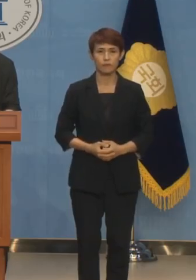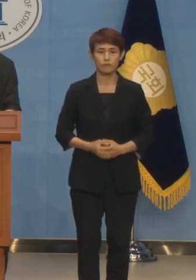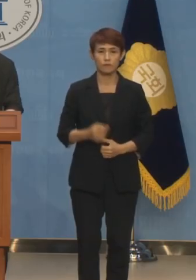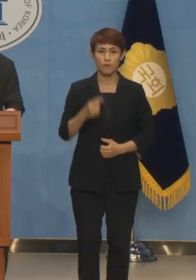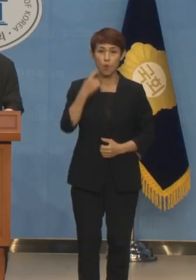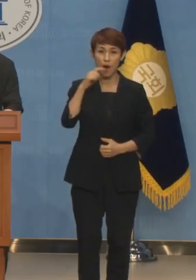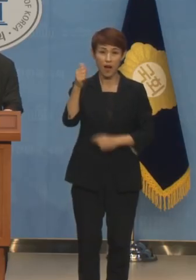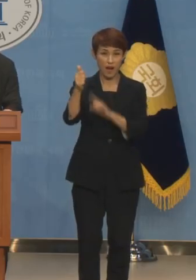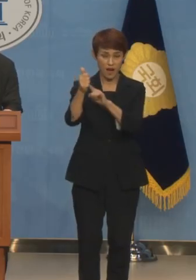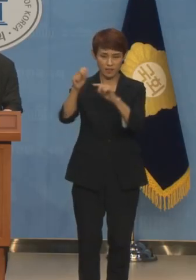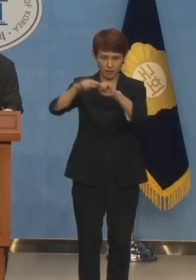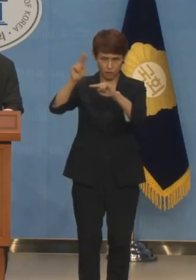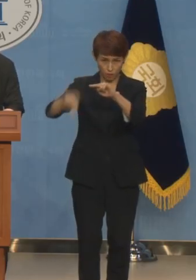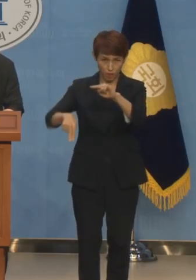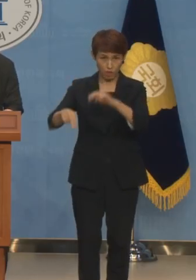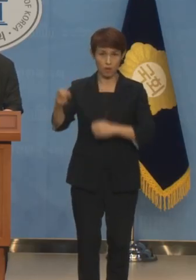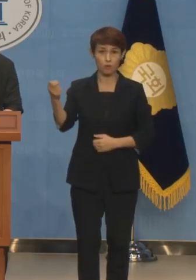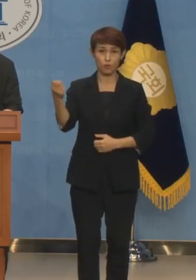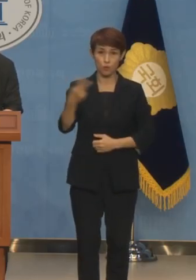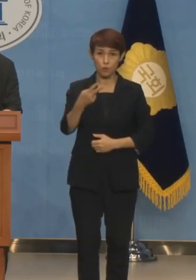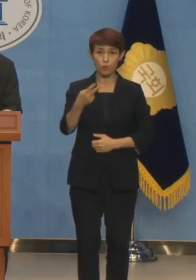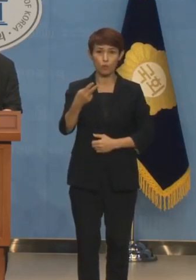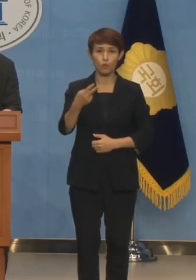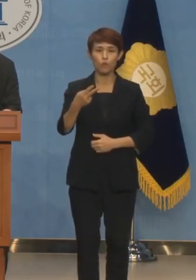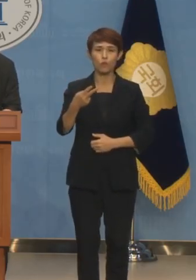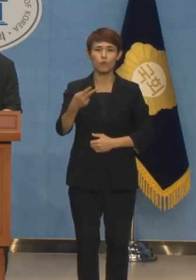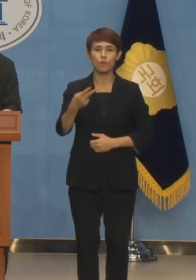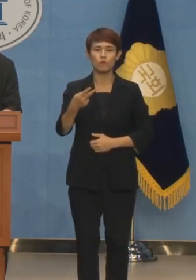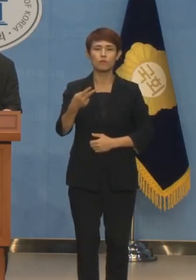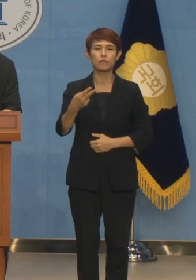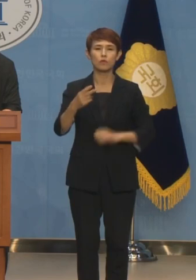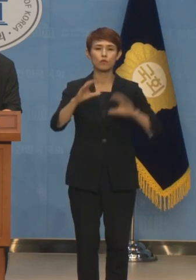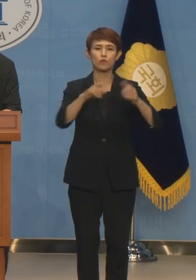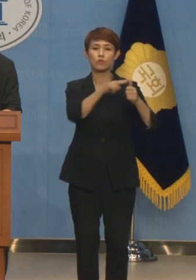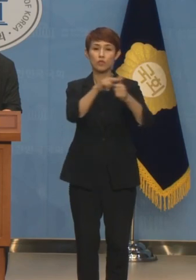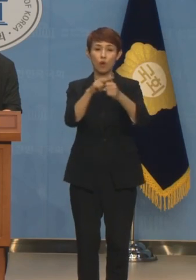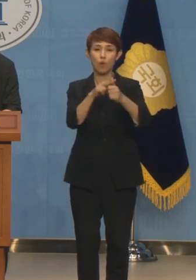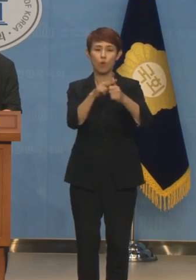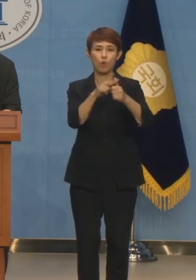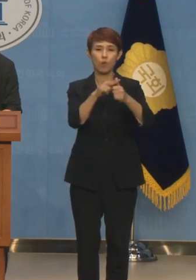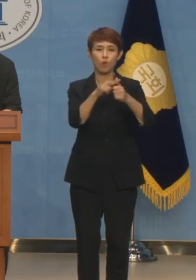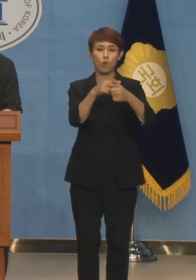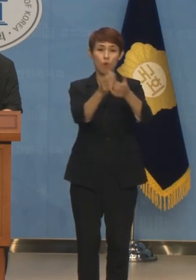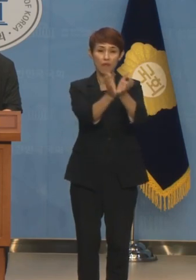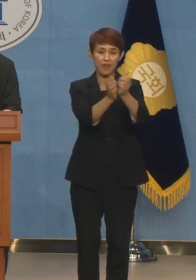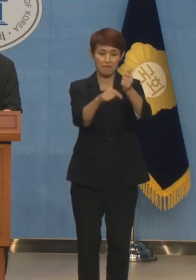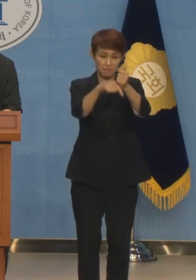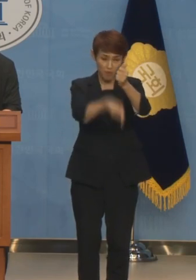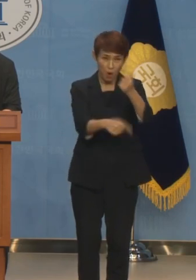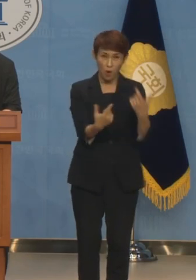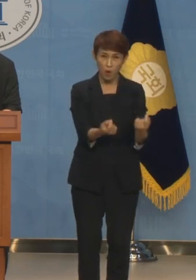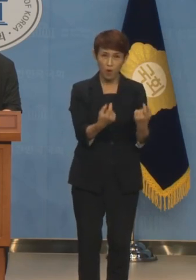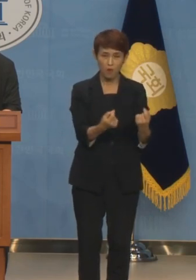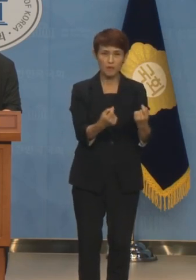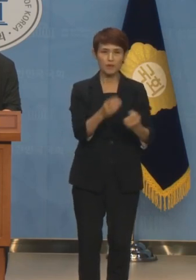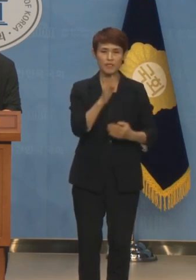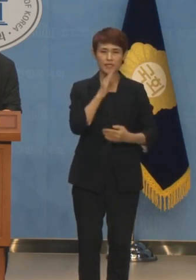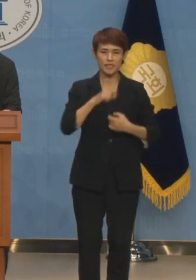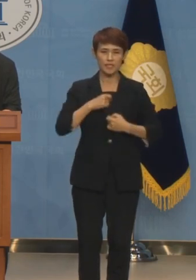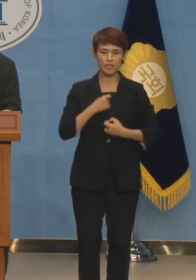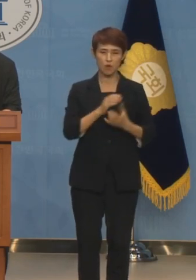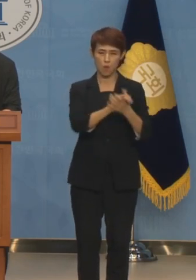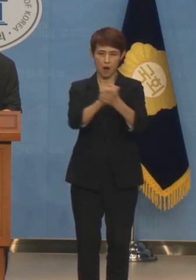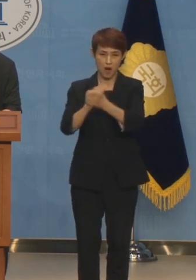황인수의 사퇴뿐 아니라 이번 기회에 이미 국정원의 하부 조직으로 전락한 현재 진실화해위